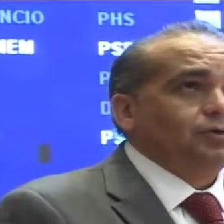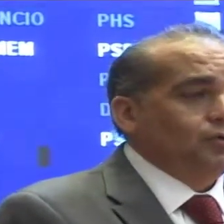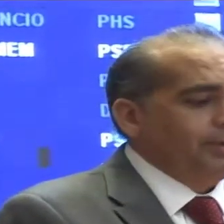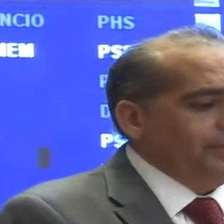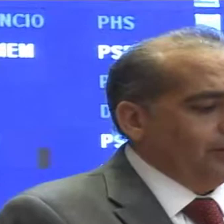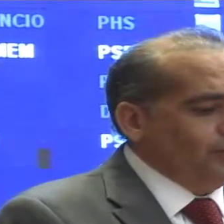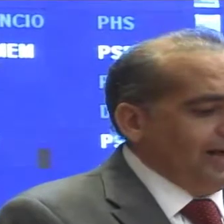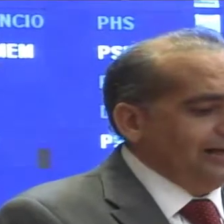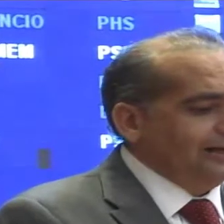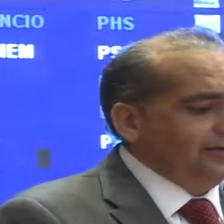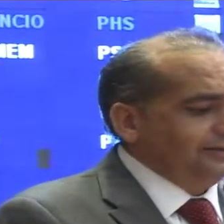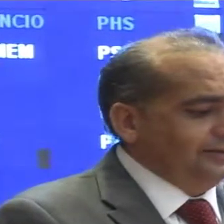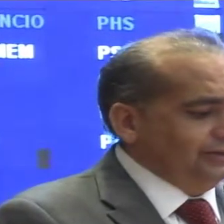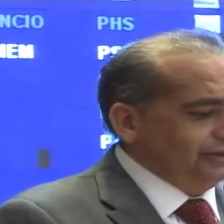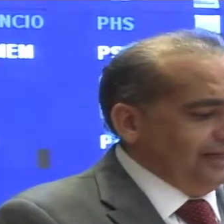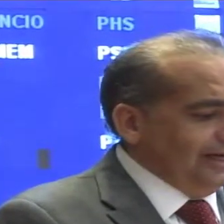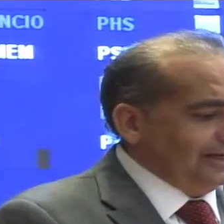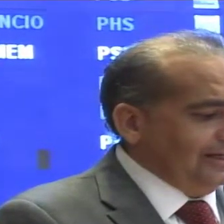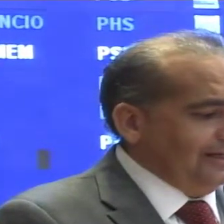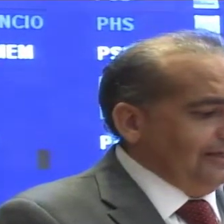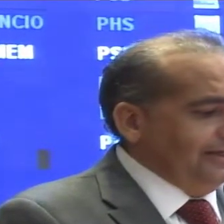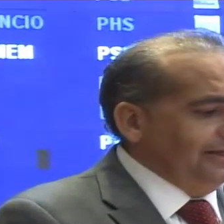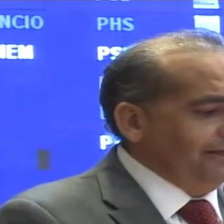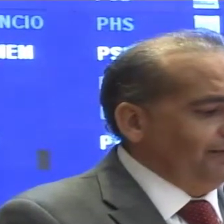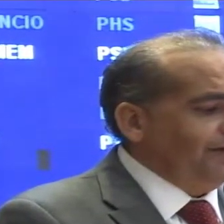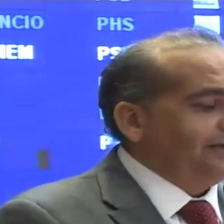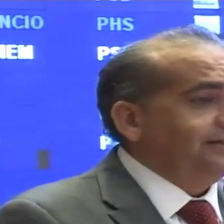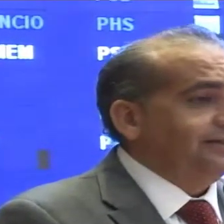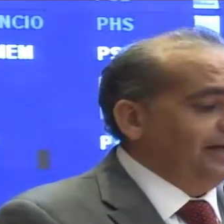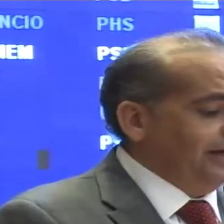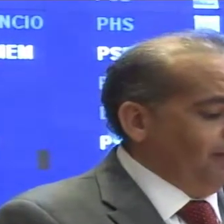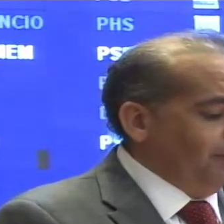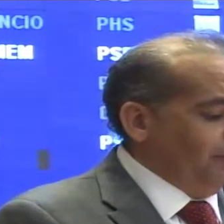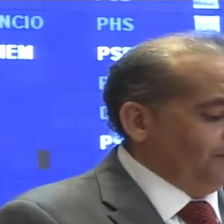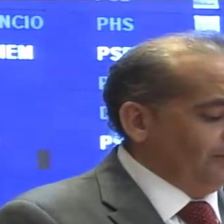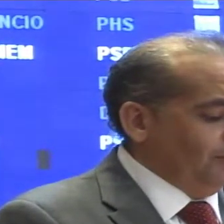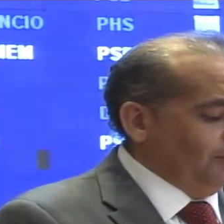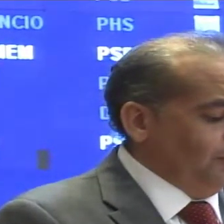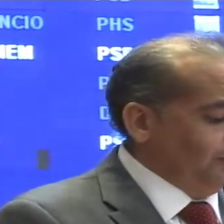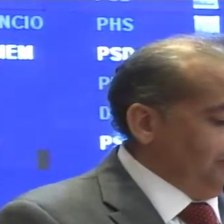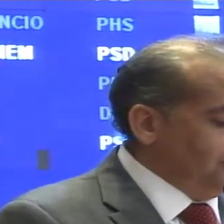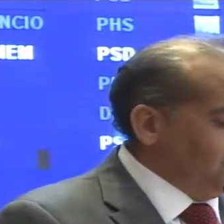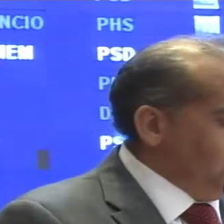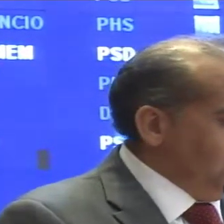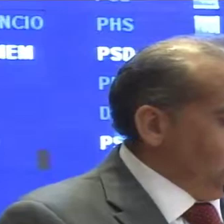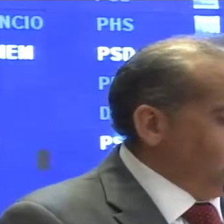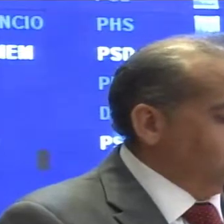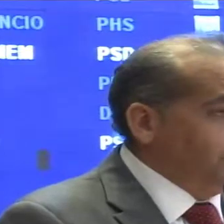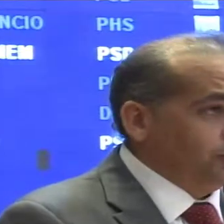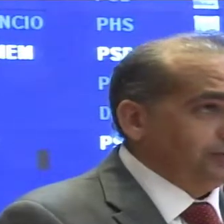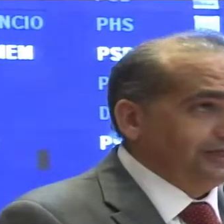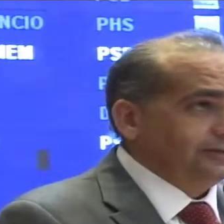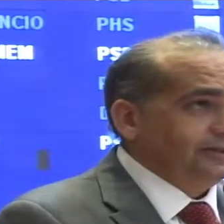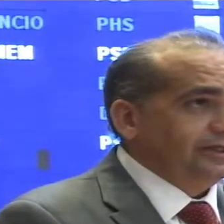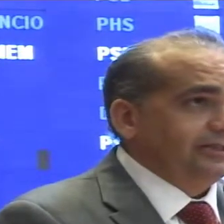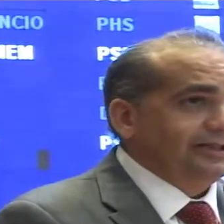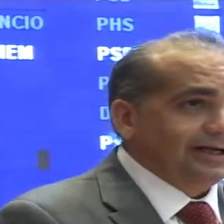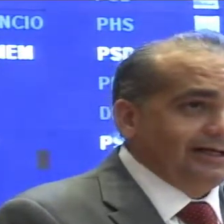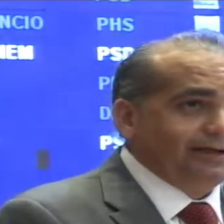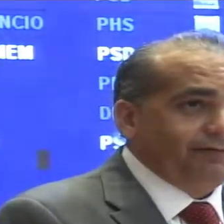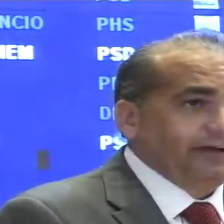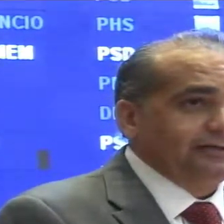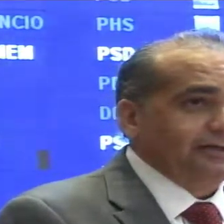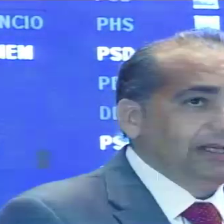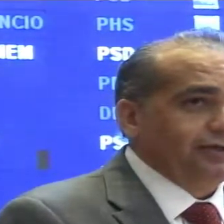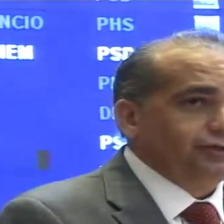trabalho com a pecuária, se destaca e fazem dela uma profissão. Portanto, nos anos seguintes,